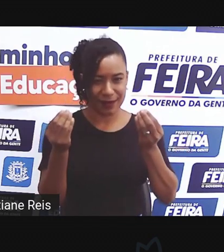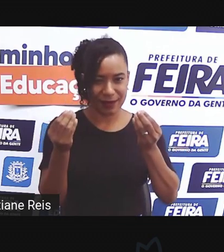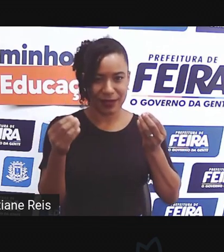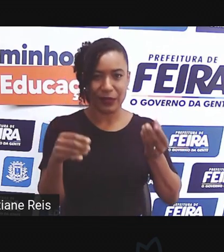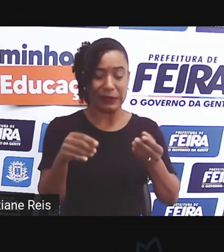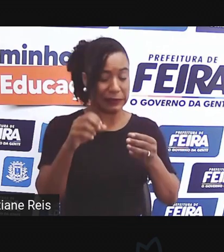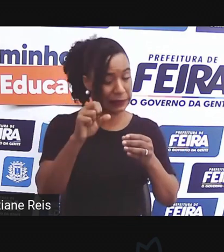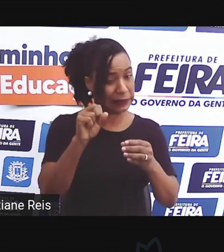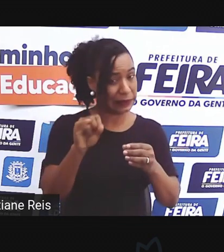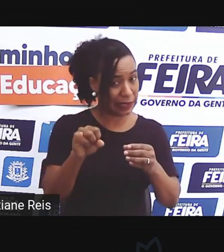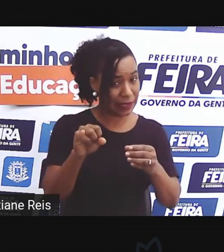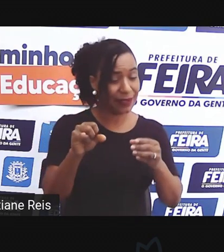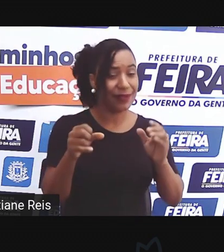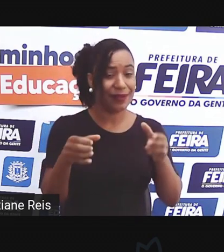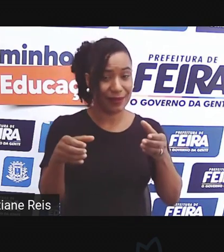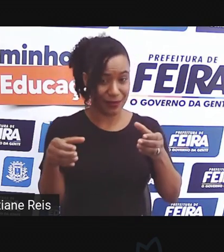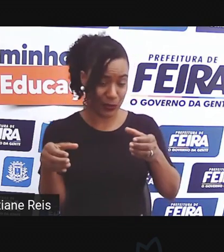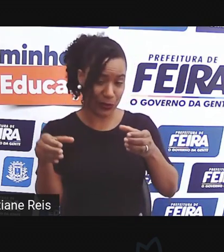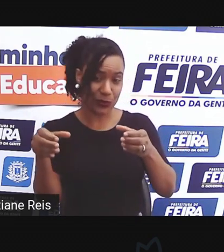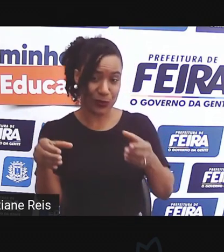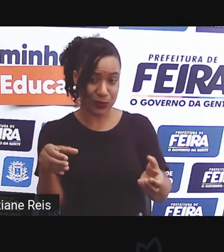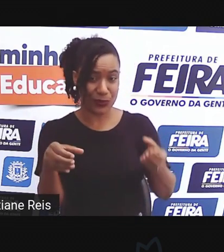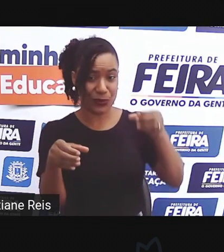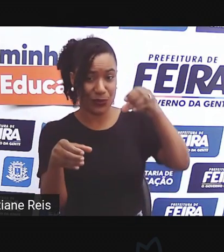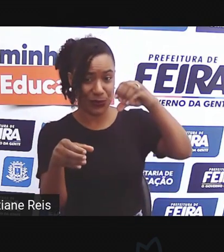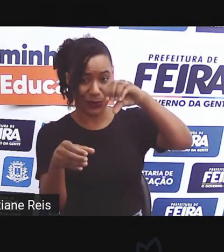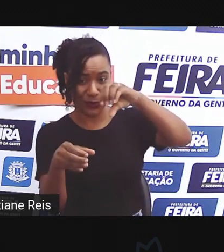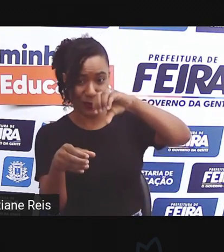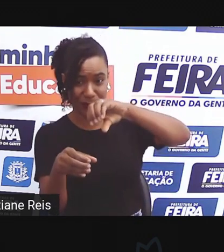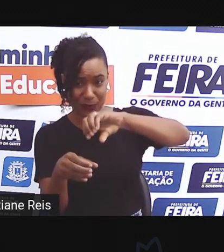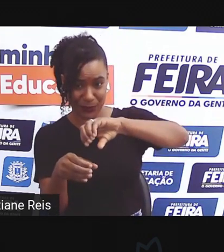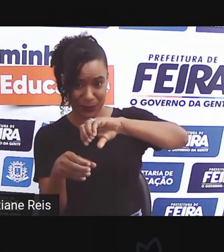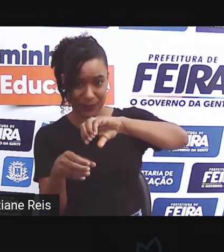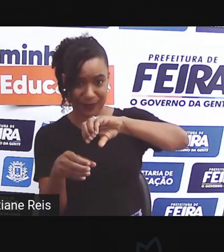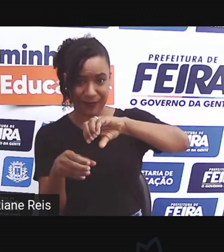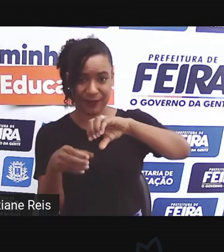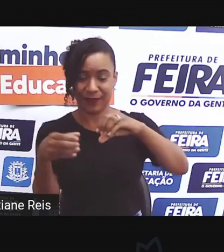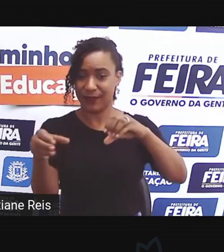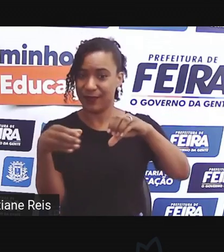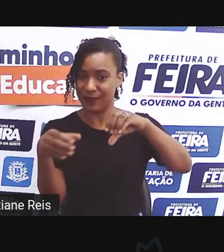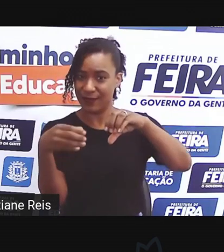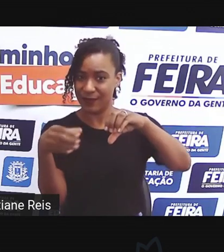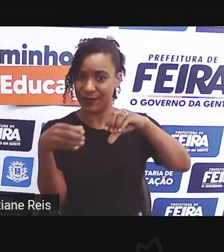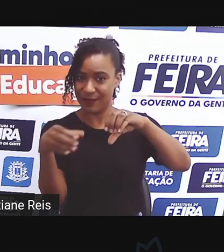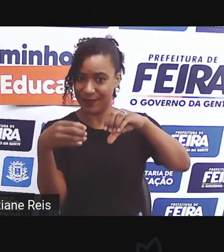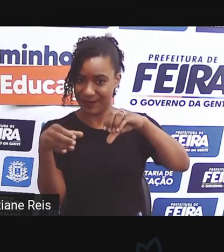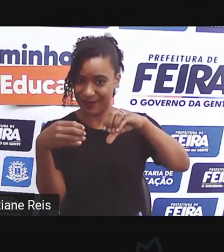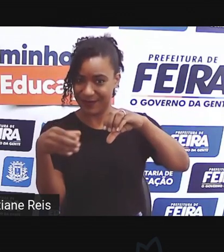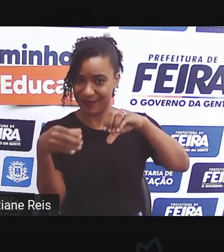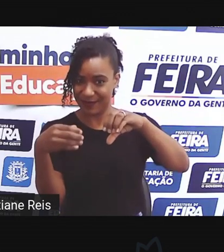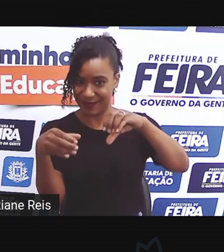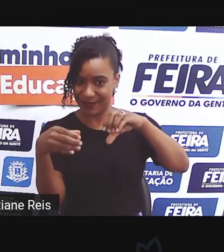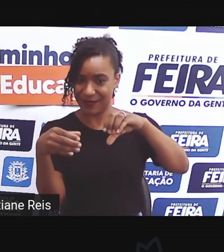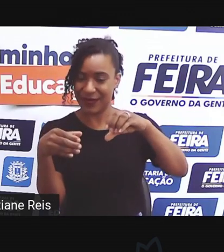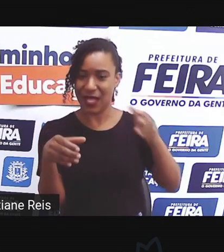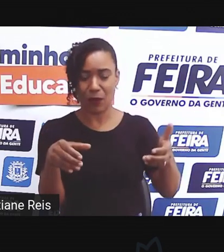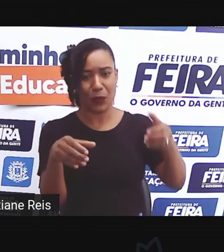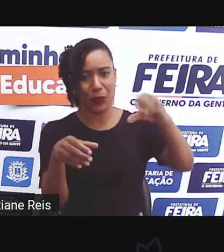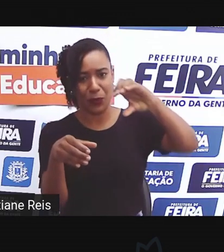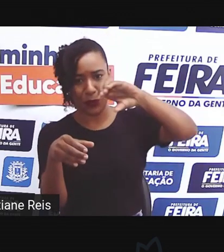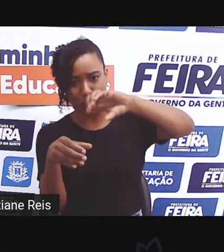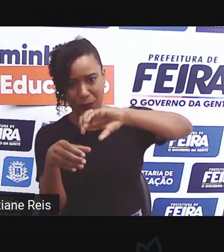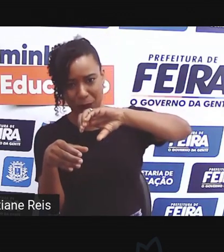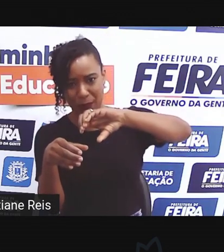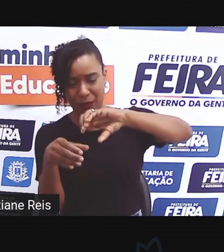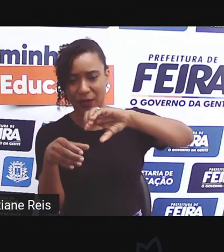derramar essa água nesse potinho, será que quando eu despejar, será que cabe toda? Será que não cabe? Será que